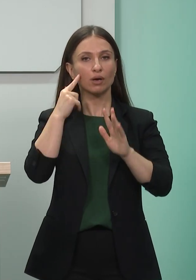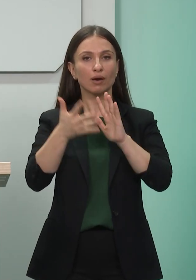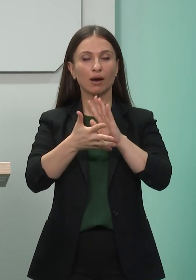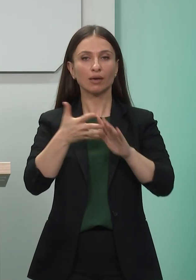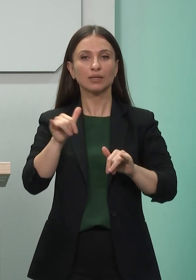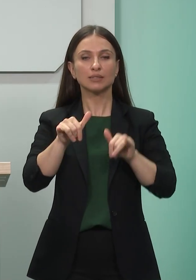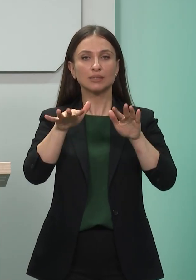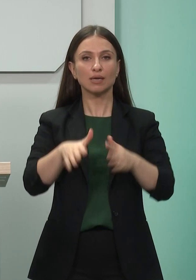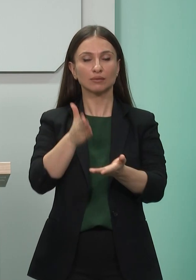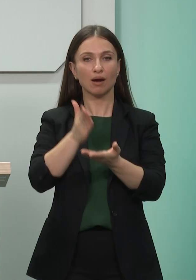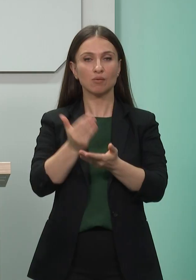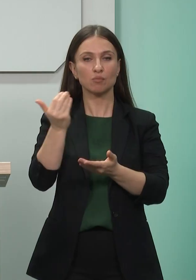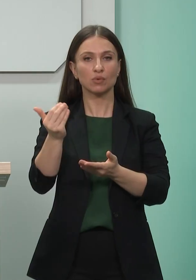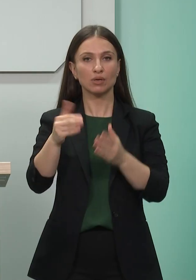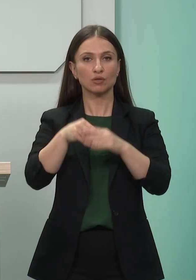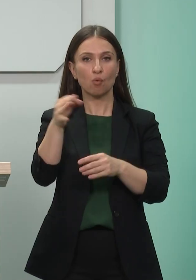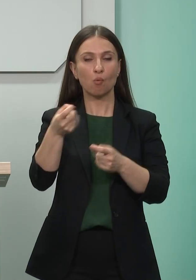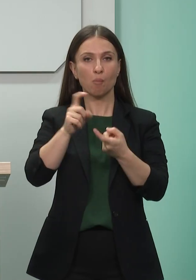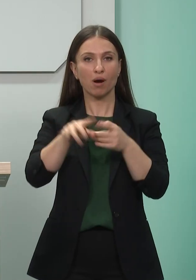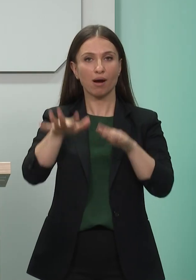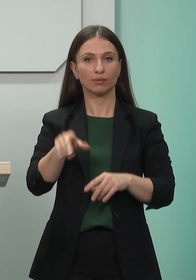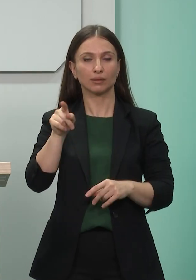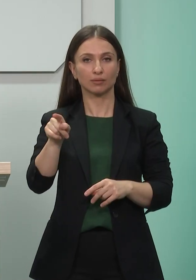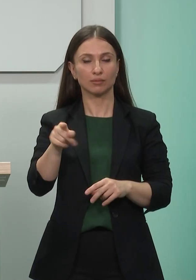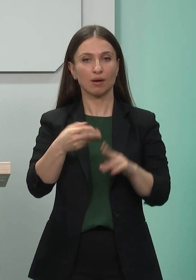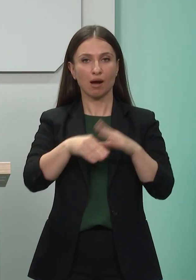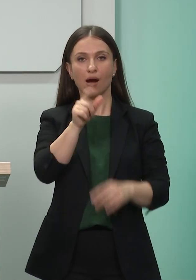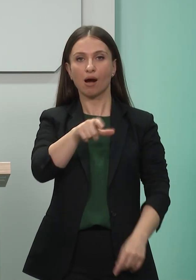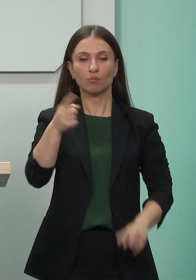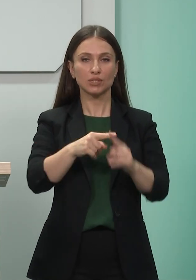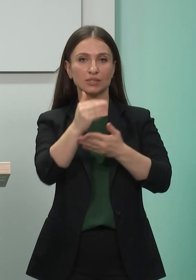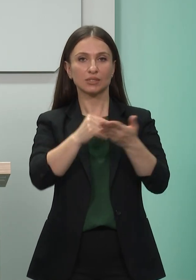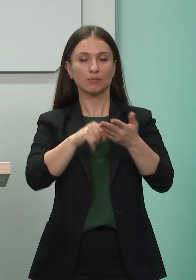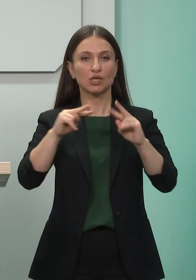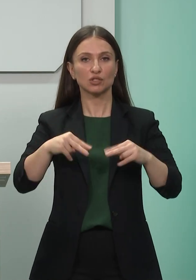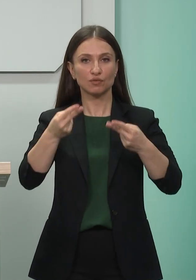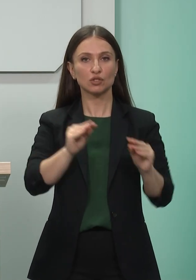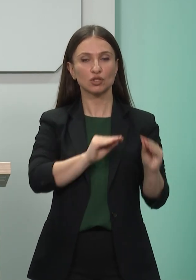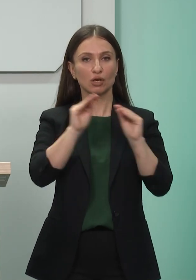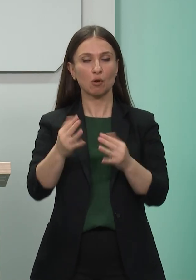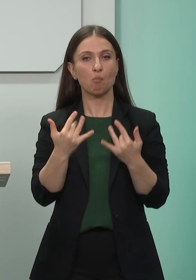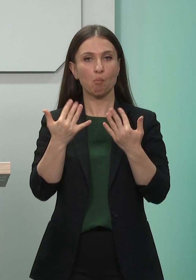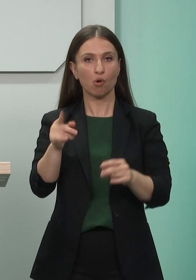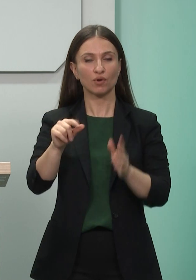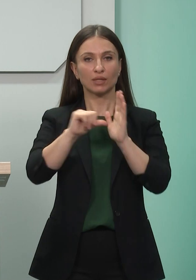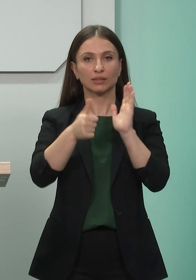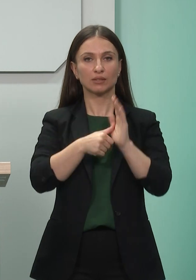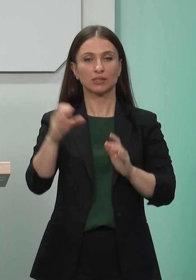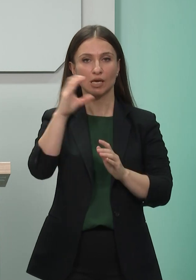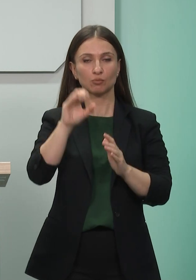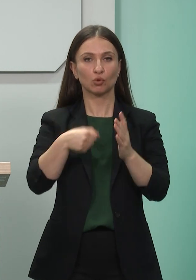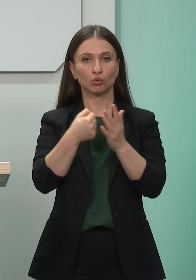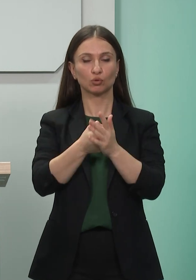გაიგონ, სად მდებარეობს მათი საარჩევნო უბანი. ამომრჩეველთა სიაში ცვლილების შეტანის მოთხოვნა